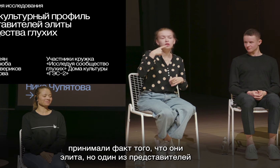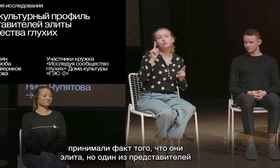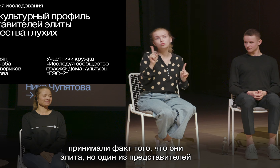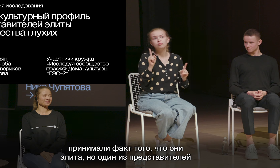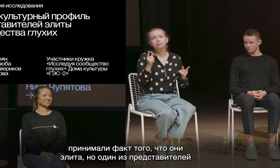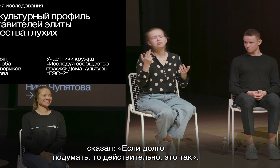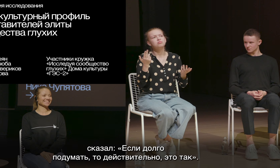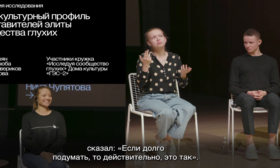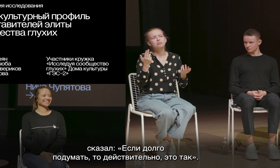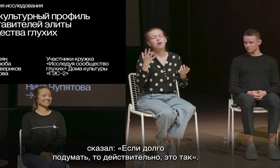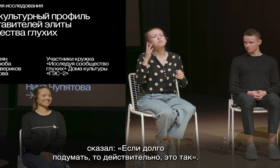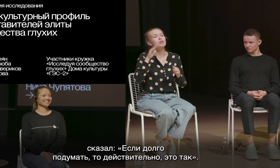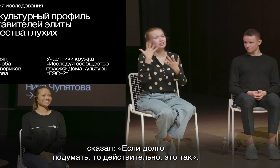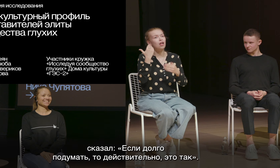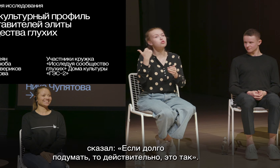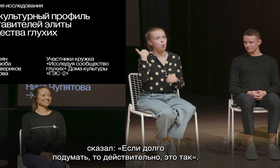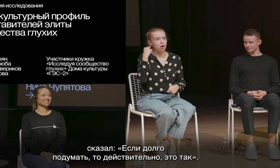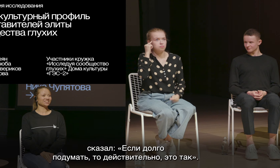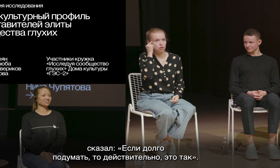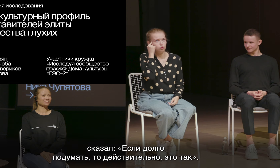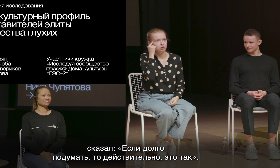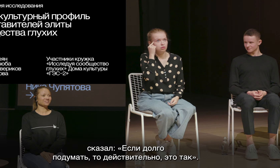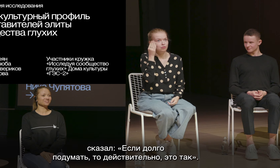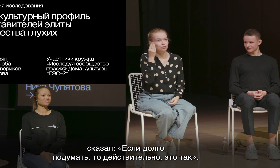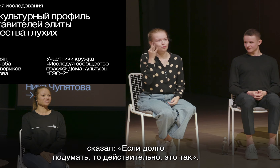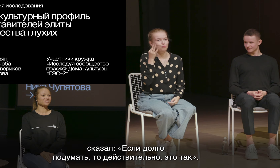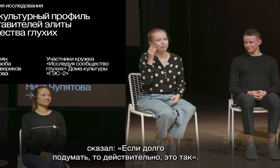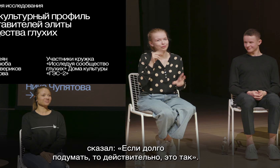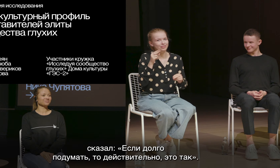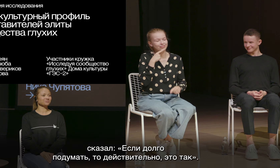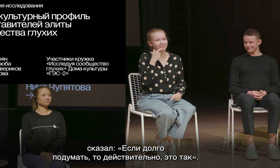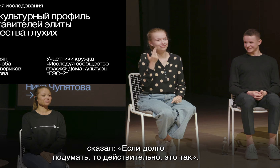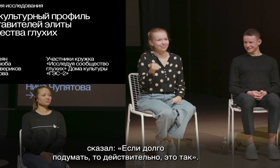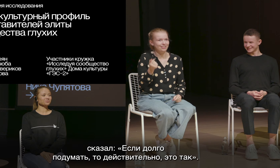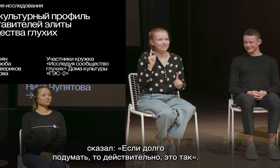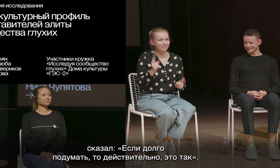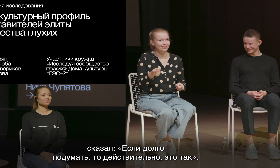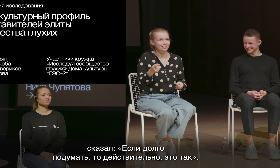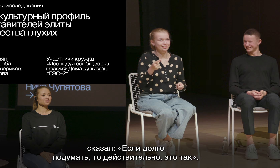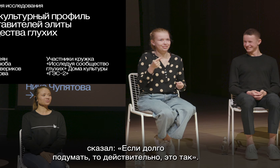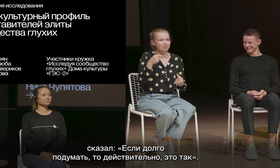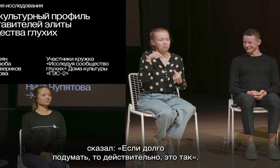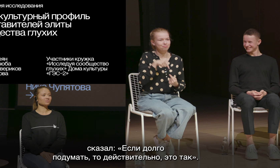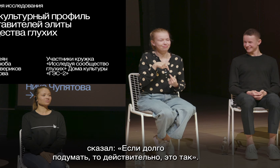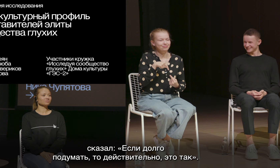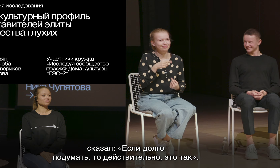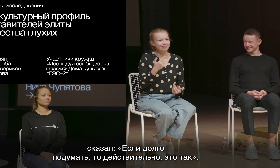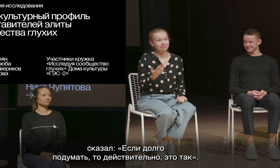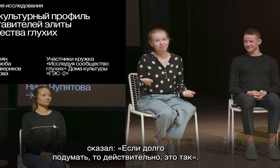но, ну и что, кто-то сказал даже, ну и что, кто-то даже долго думал, не знал, что ответить на этот вопрос,